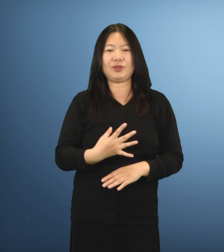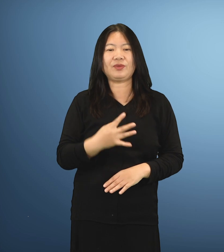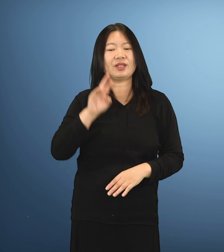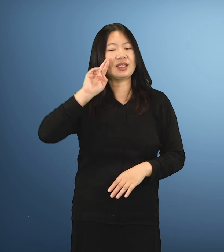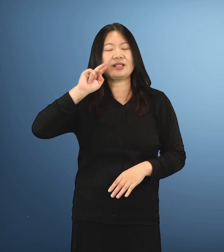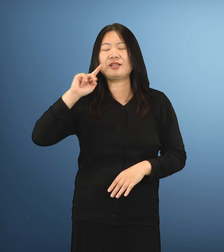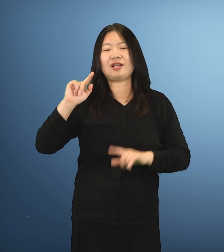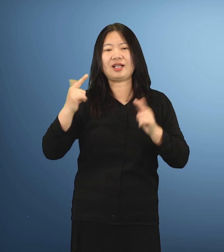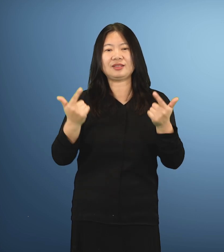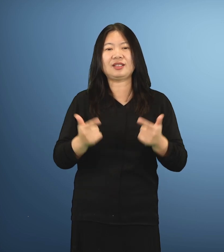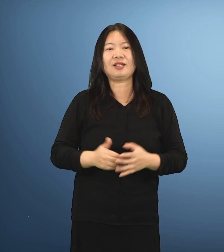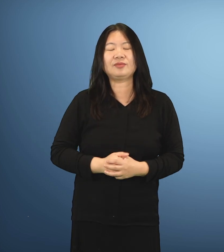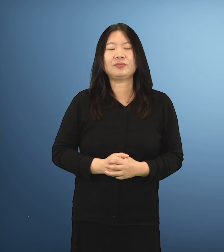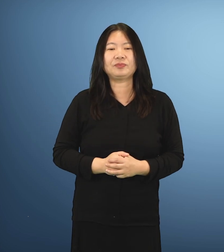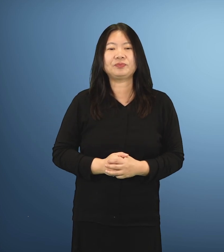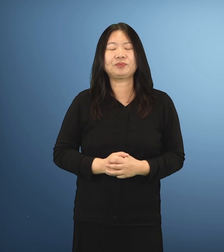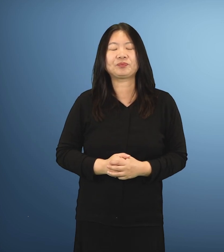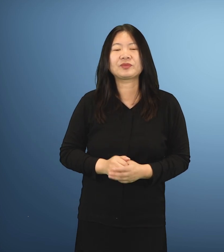마태는